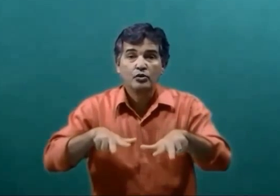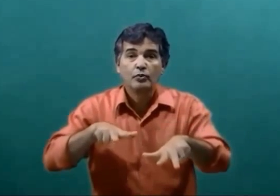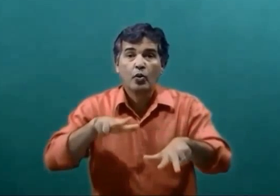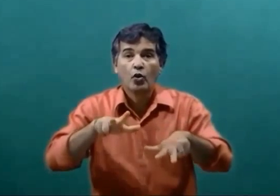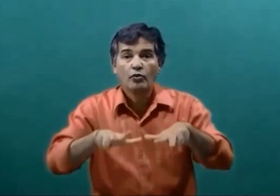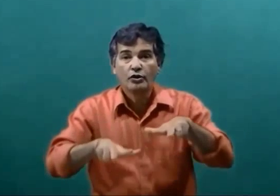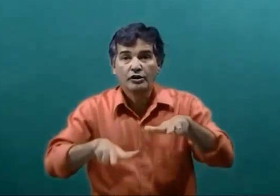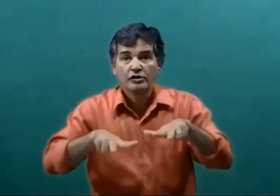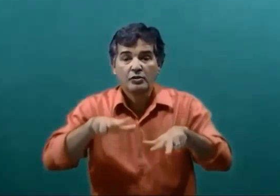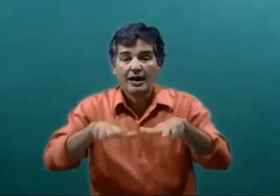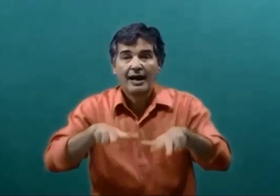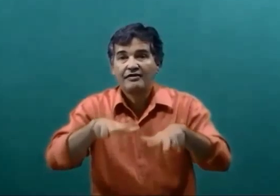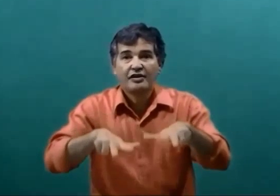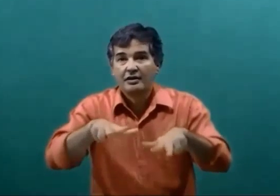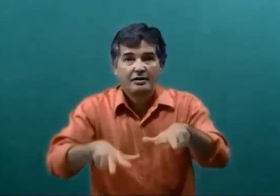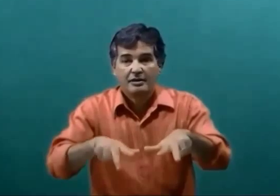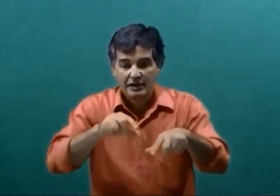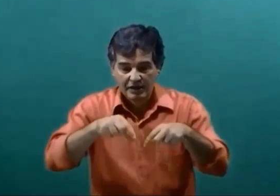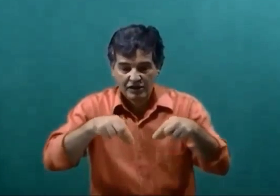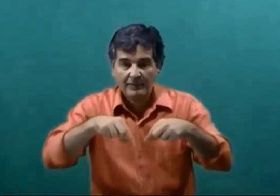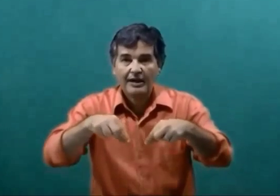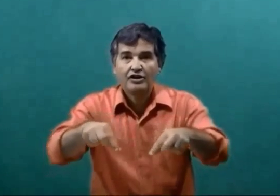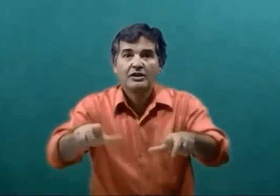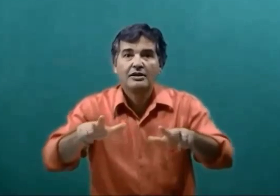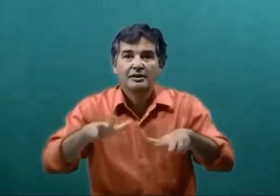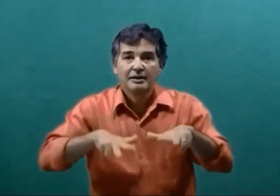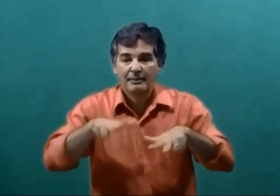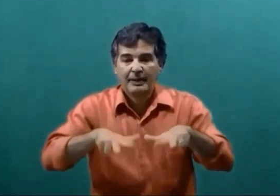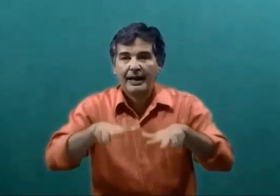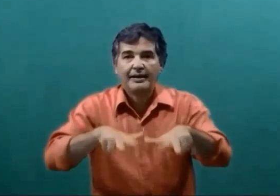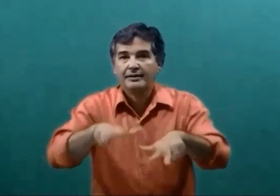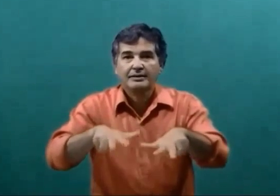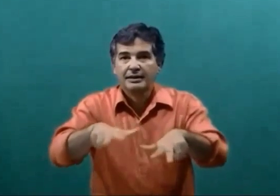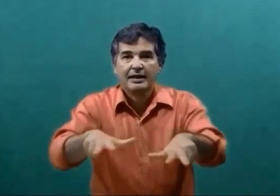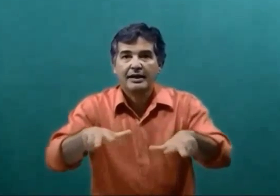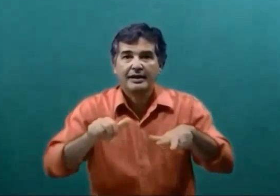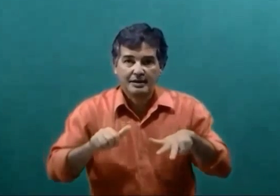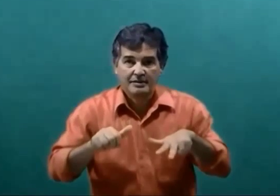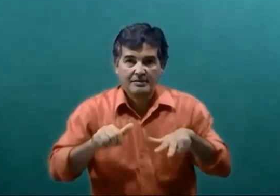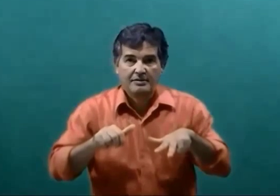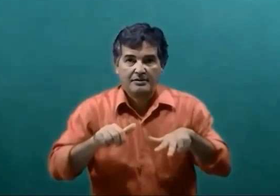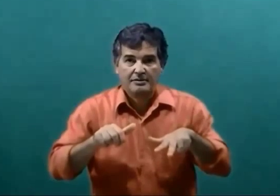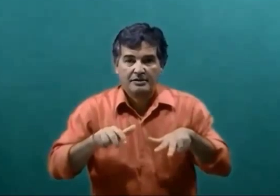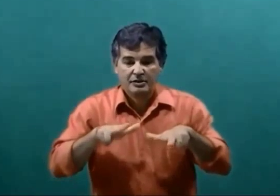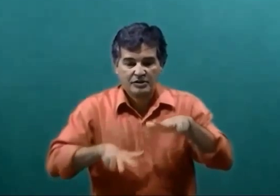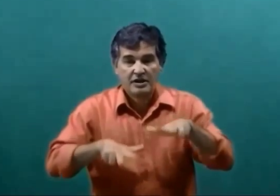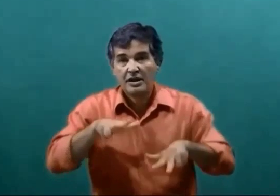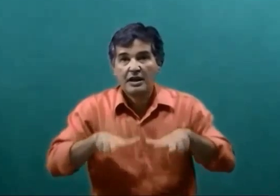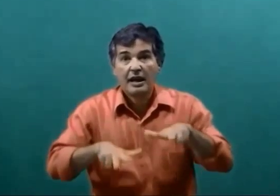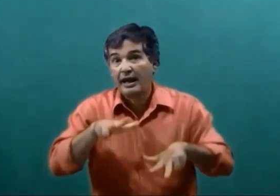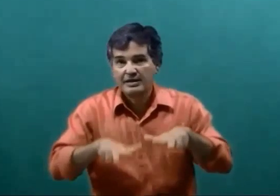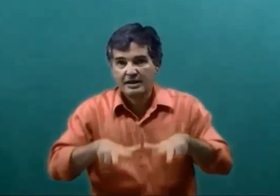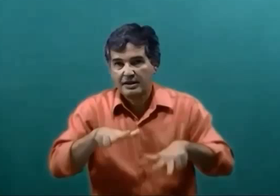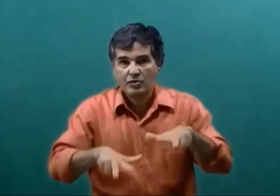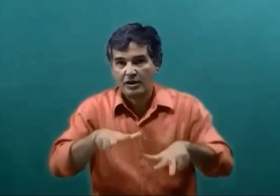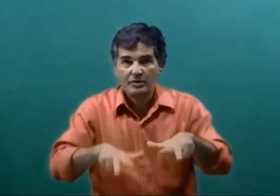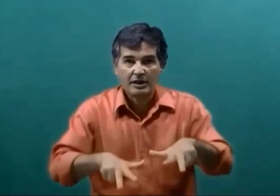um pombo, de uma ave, que deixa a marquinha na praia, na areia. Então é esse aqui o